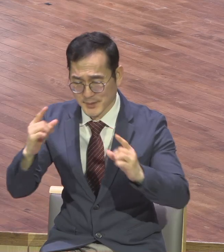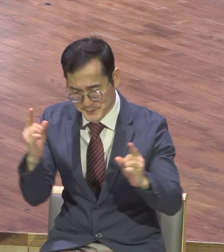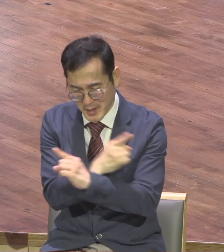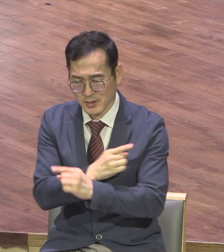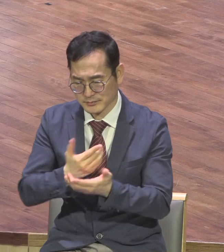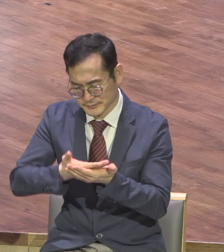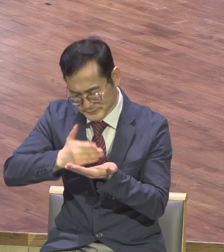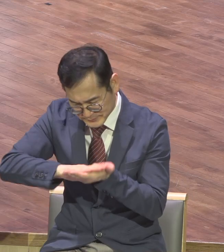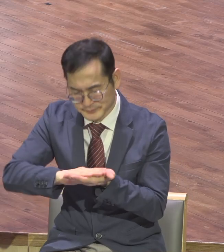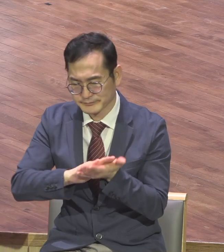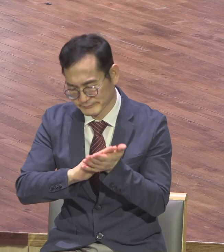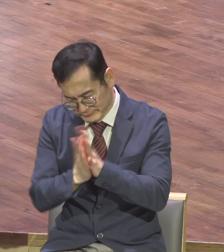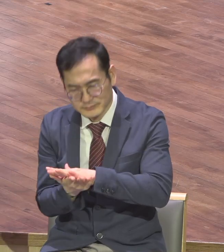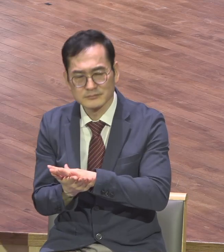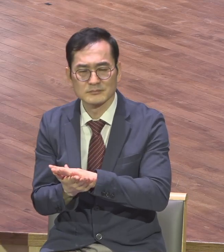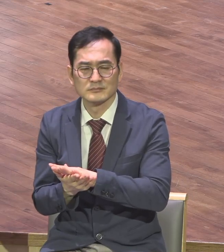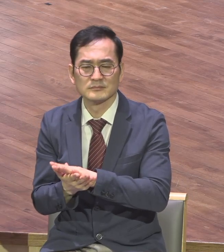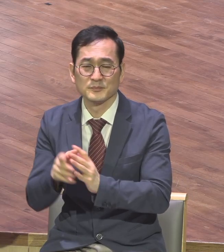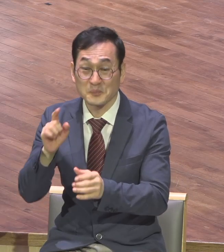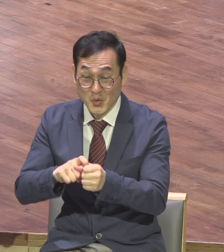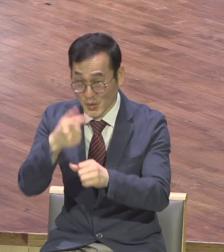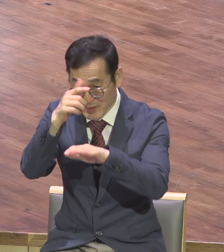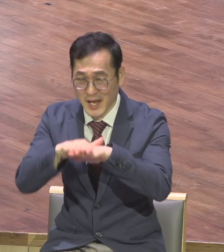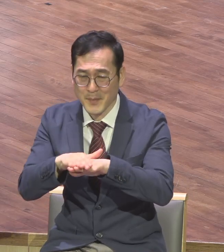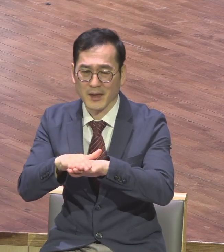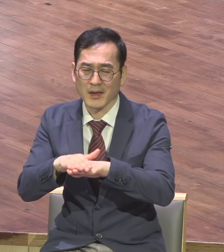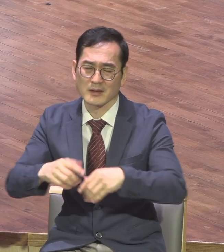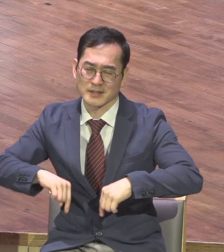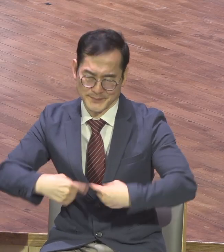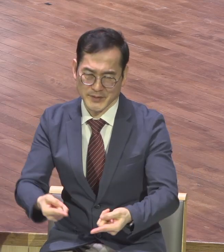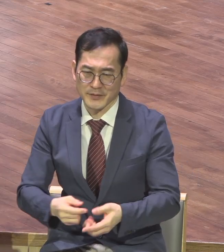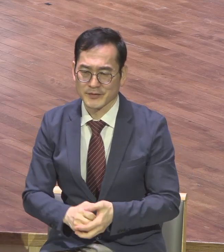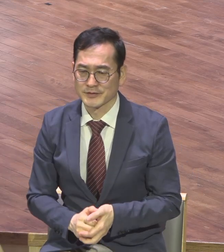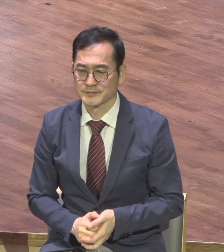아멘. 주여 나를 새롭게 갱신 개혁시켜 주옵소서.